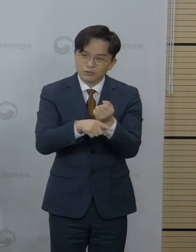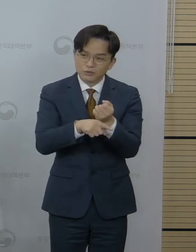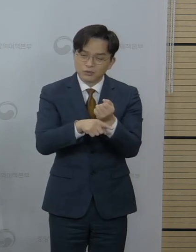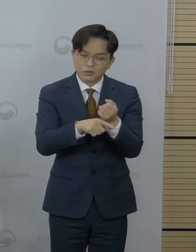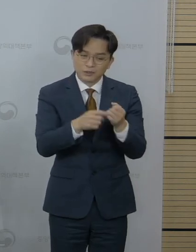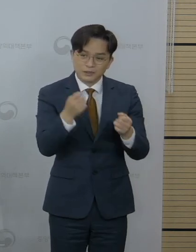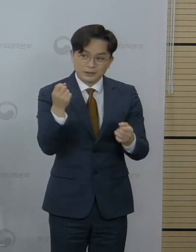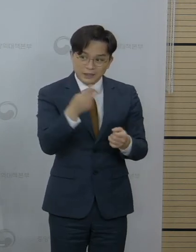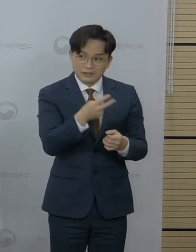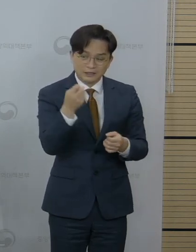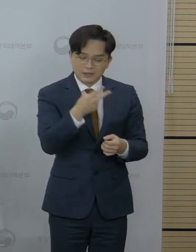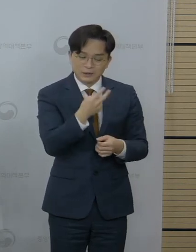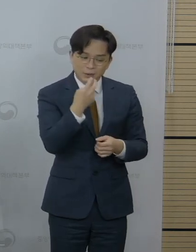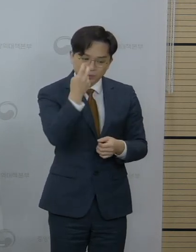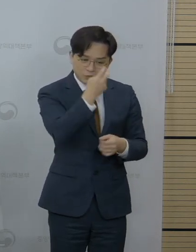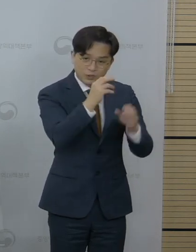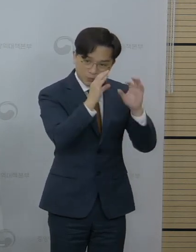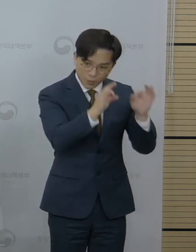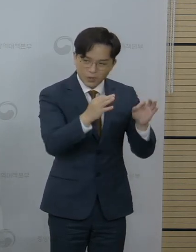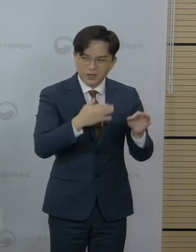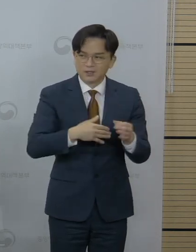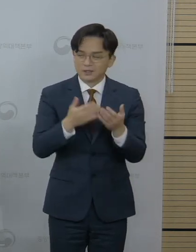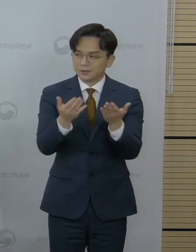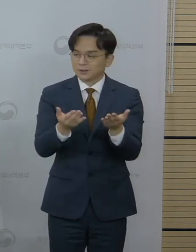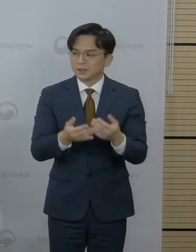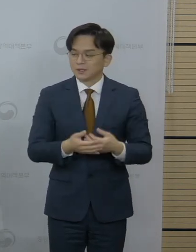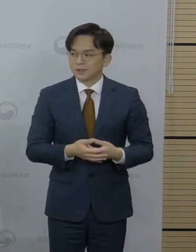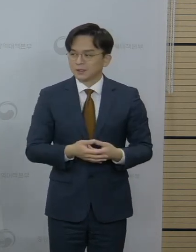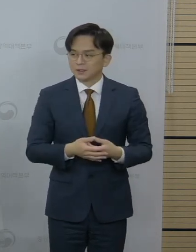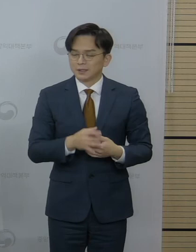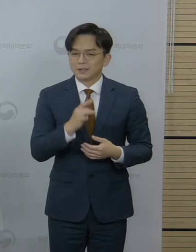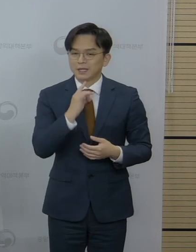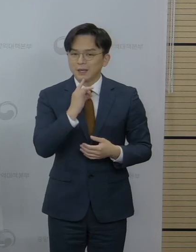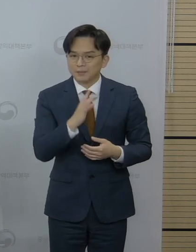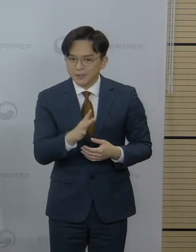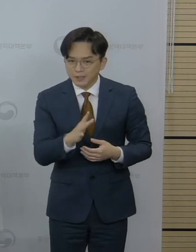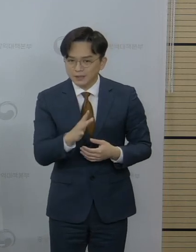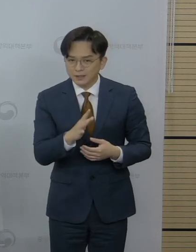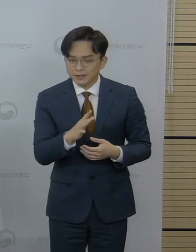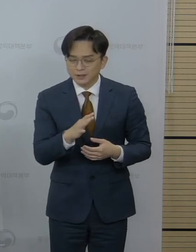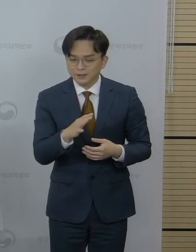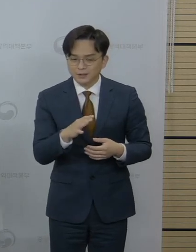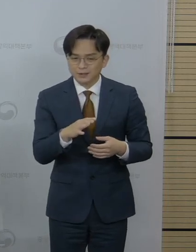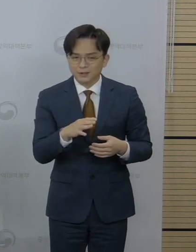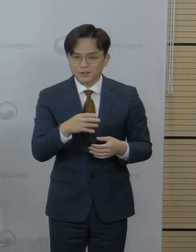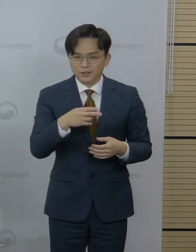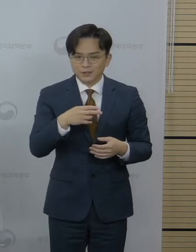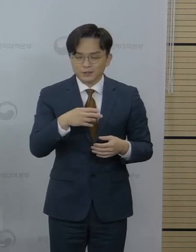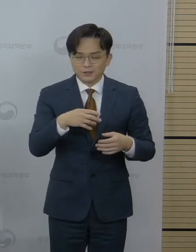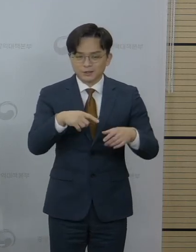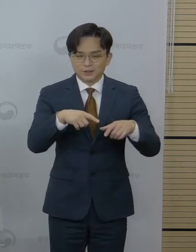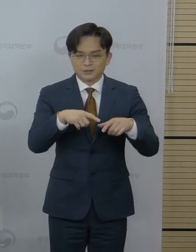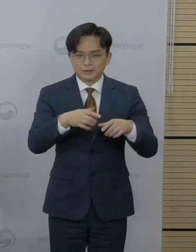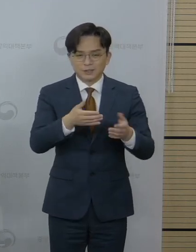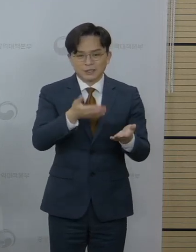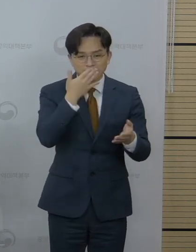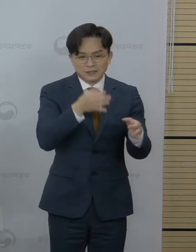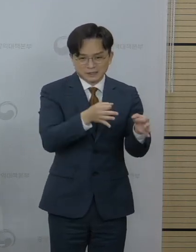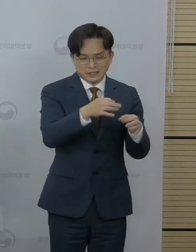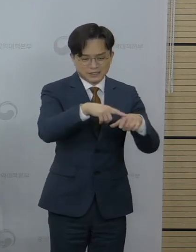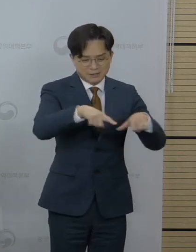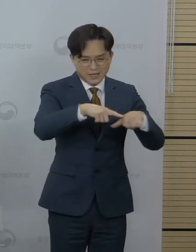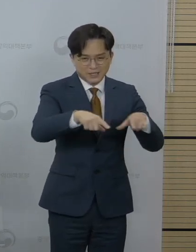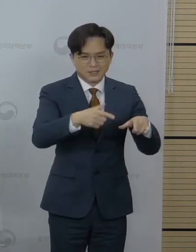합당할 것 같습니다. 다만 뭐 일반 음식점으로 등록된 이제 술집 등이 포함되기 때문에